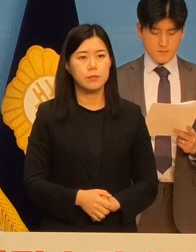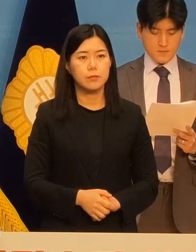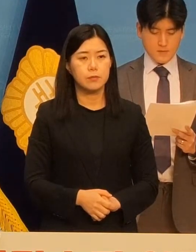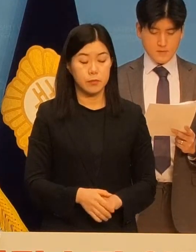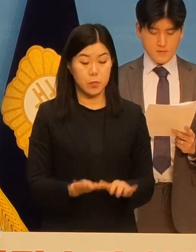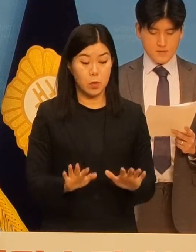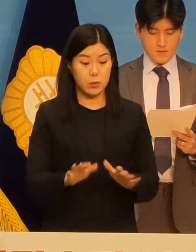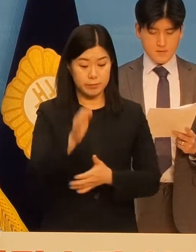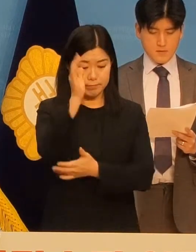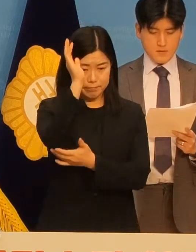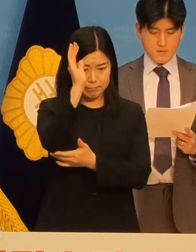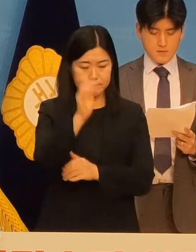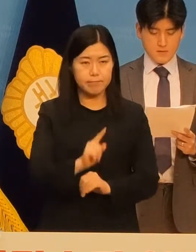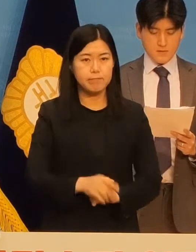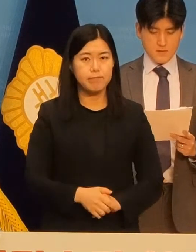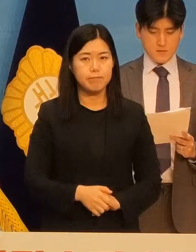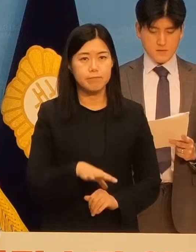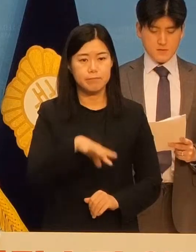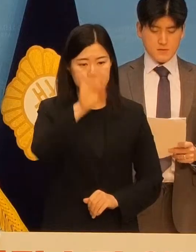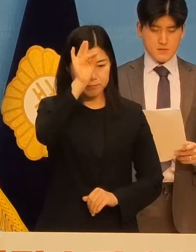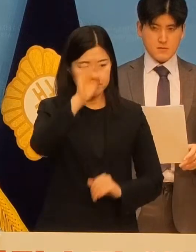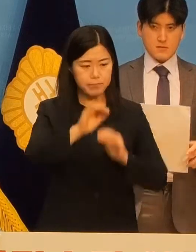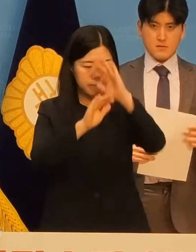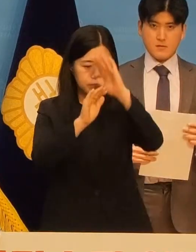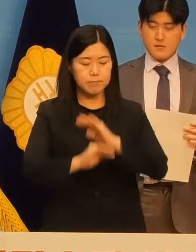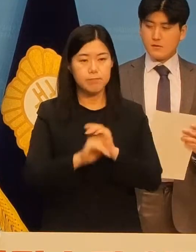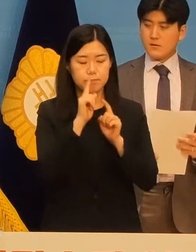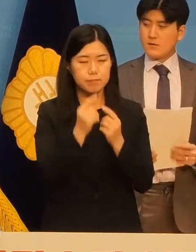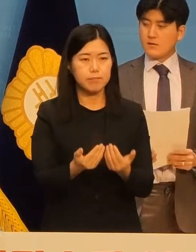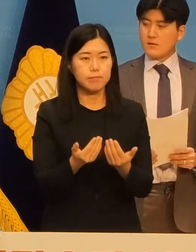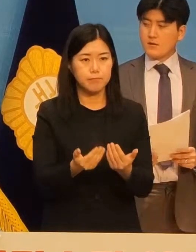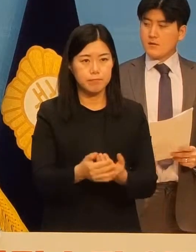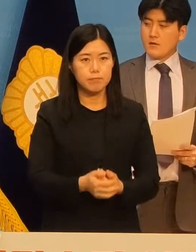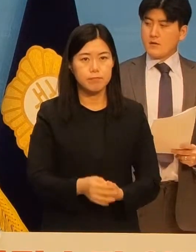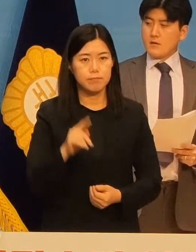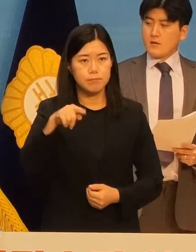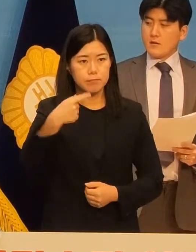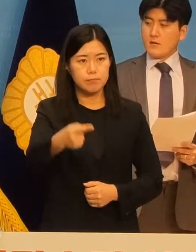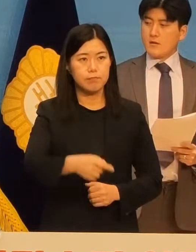금일 기자회견은 먼저 기자회견 낭독 이후에